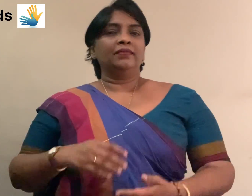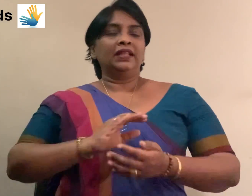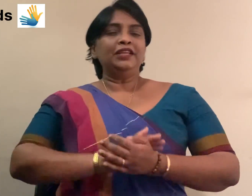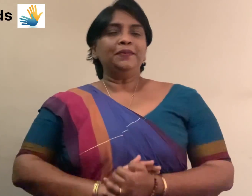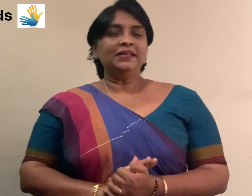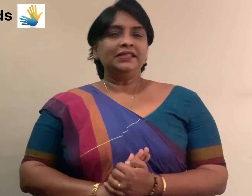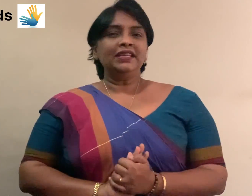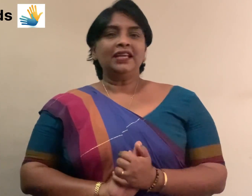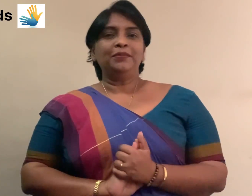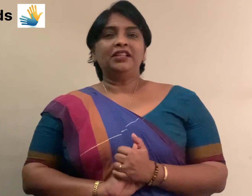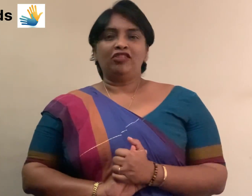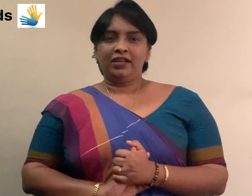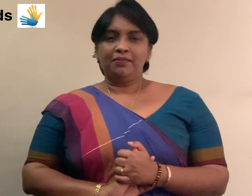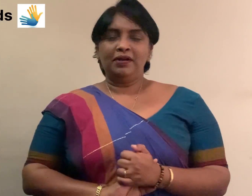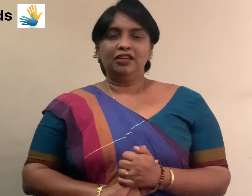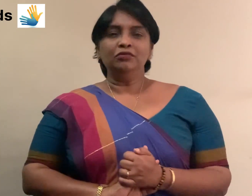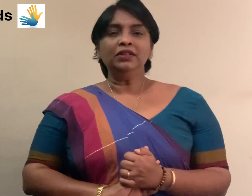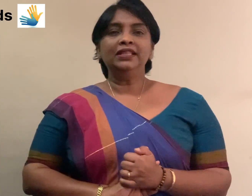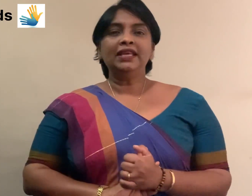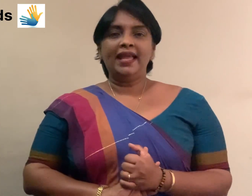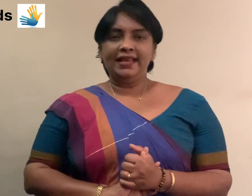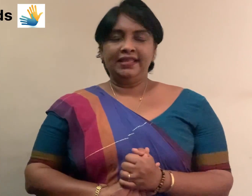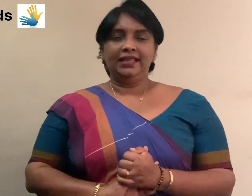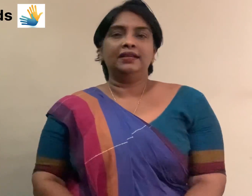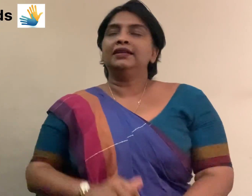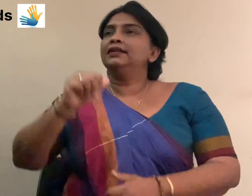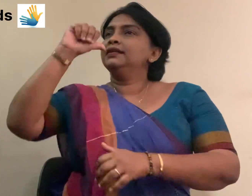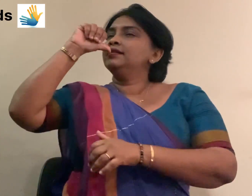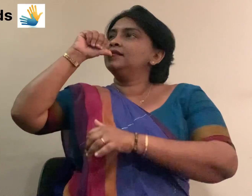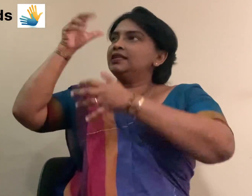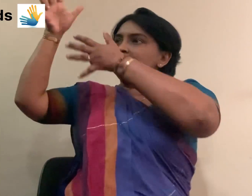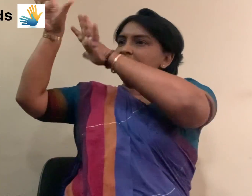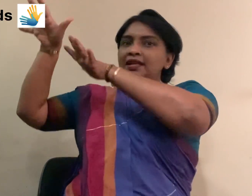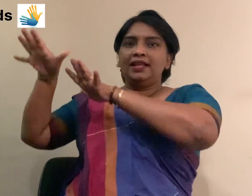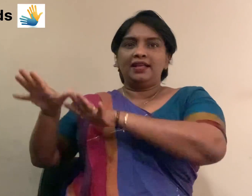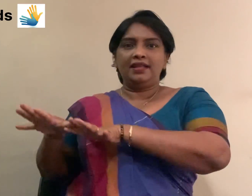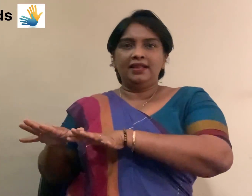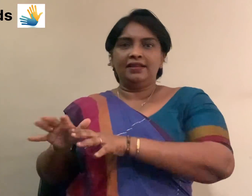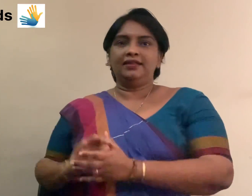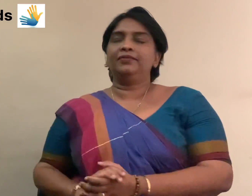ඊට පස්සේ අපි තව එකක් බලමු දිය ඇලි. දිය ඇල්ල.